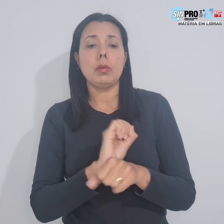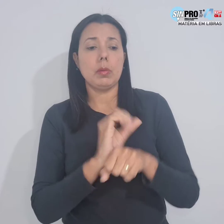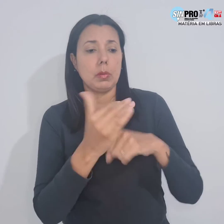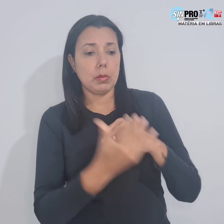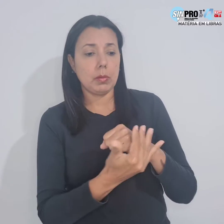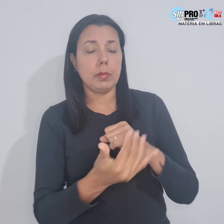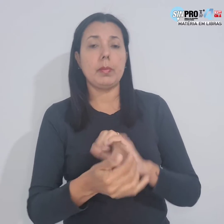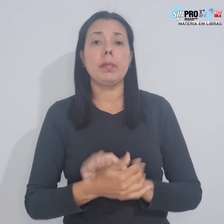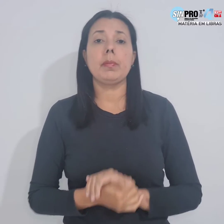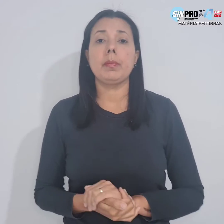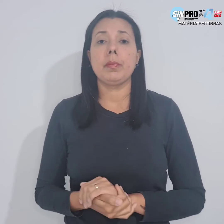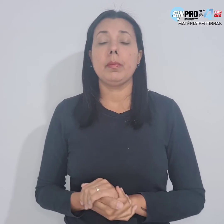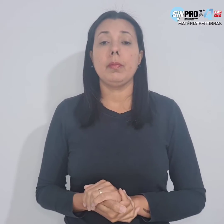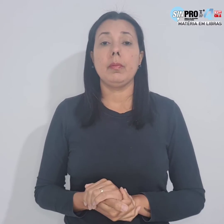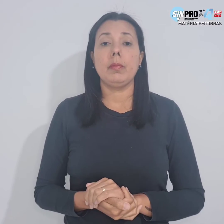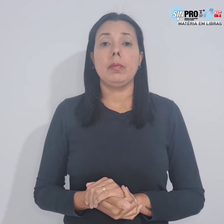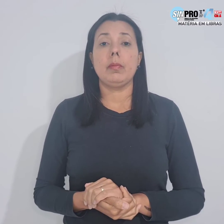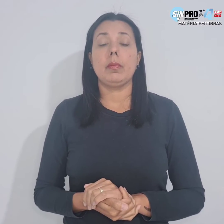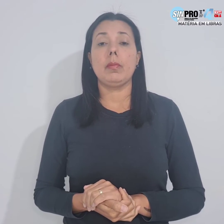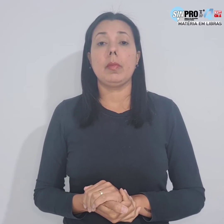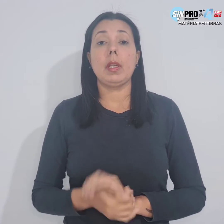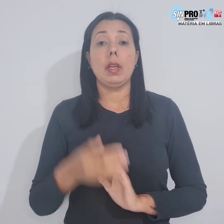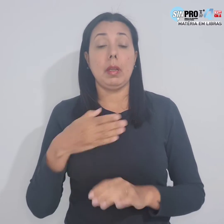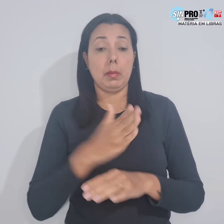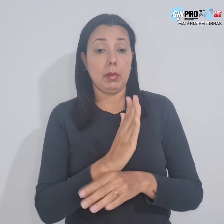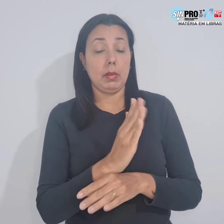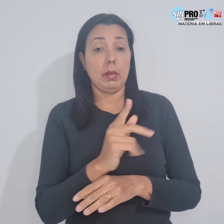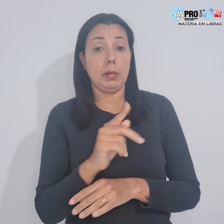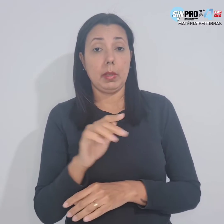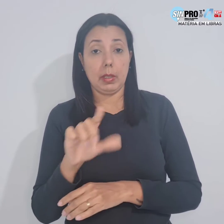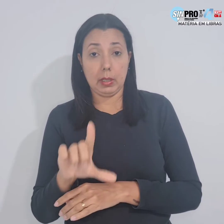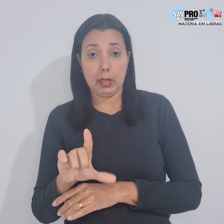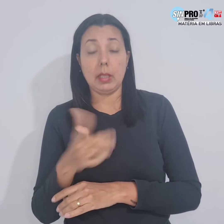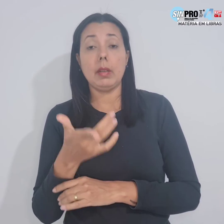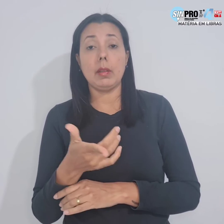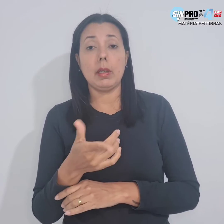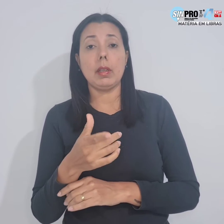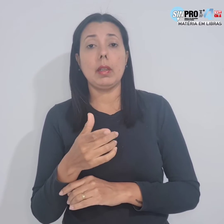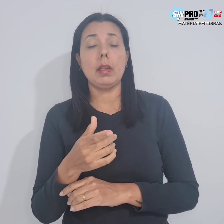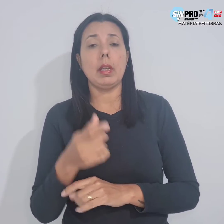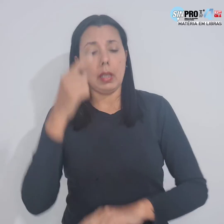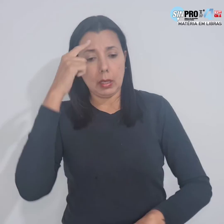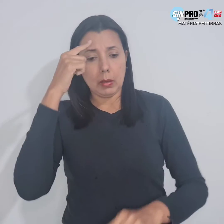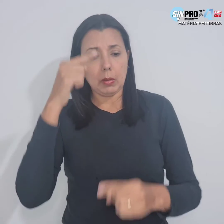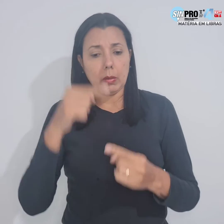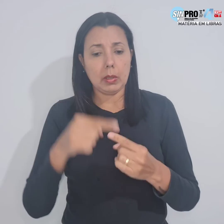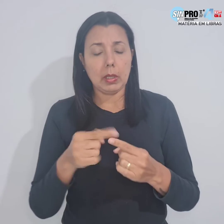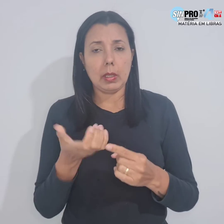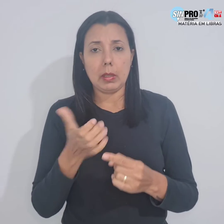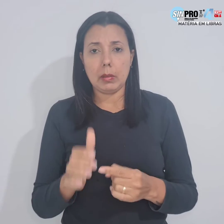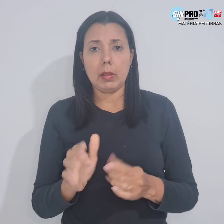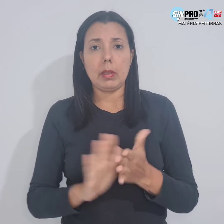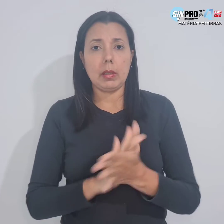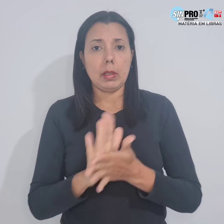Covid-19. Aprovar esse PL é coadunar com o negacionismo,